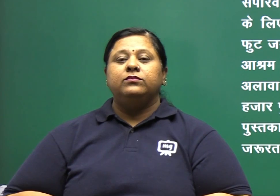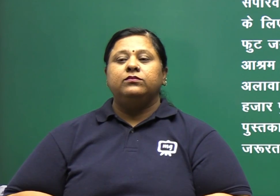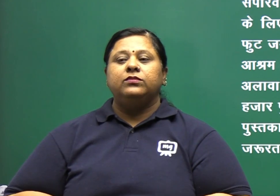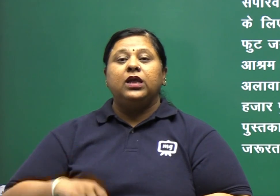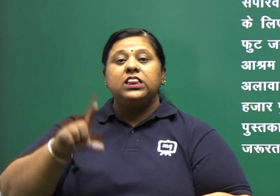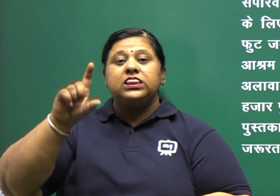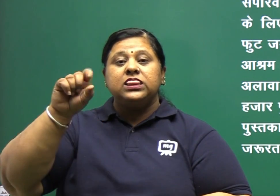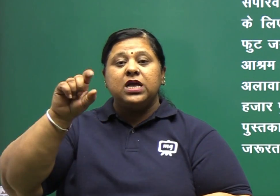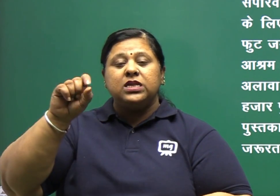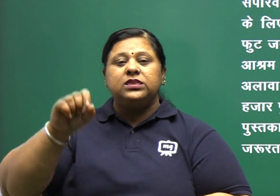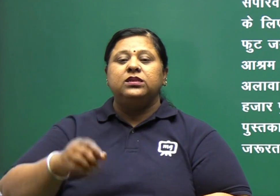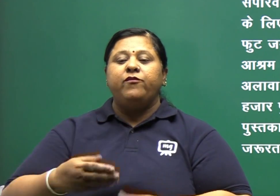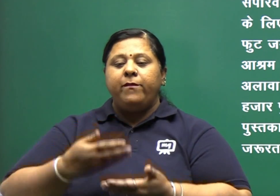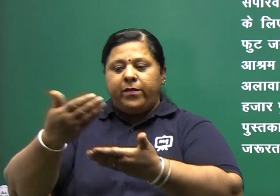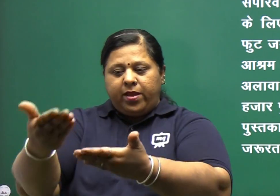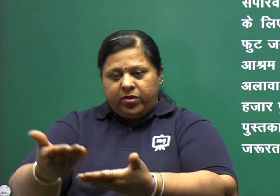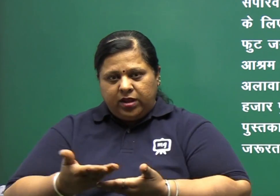10 अतिथि,